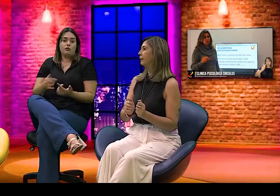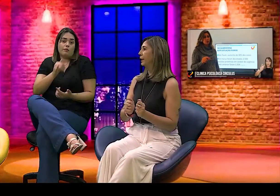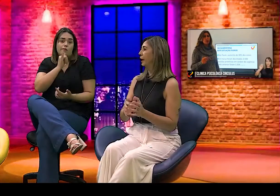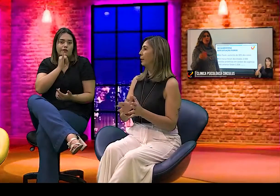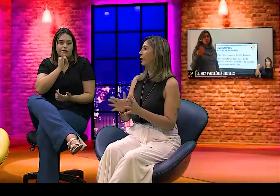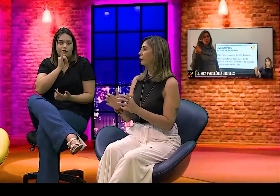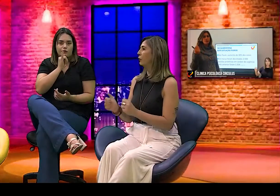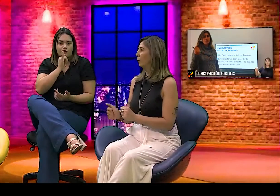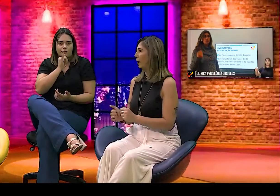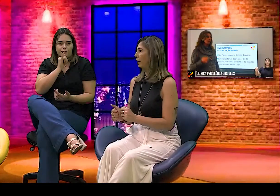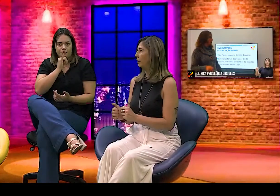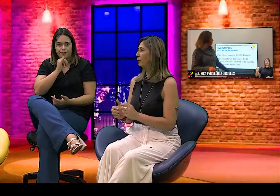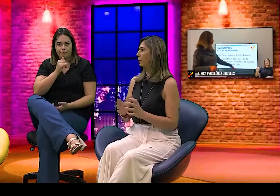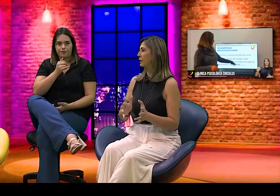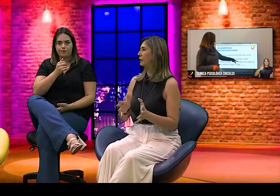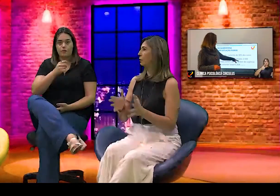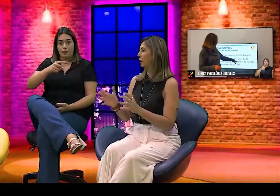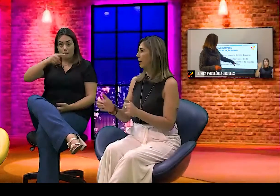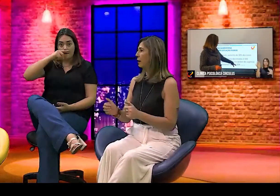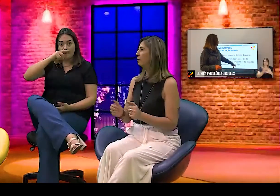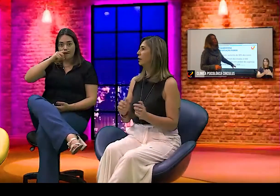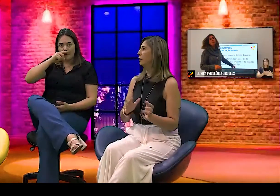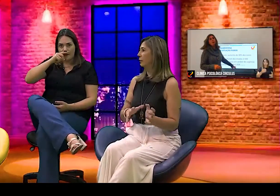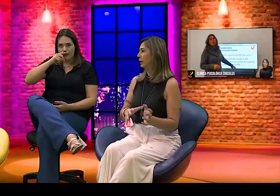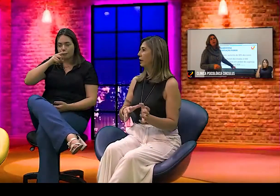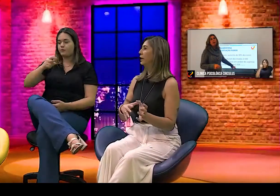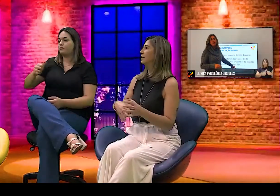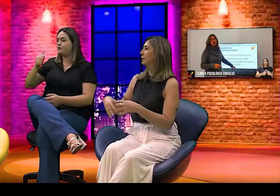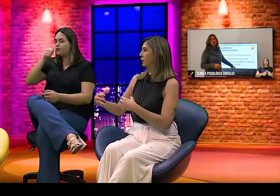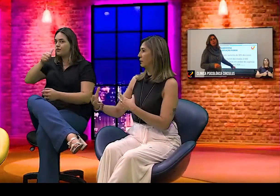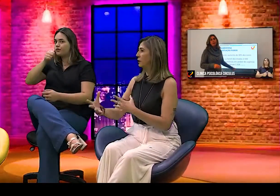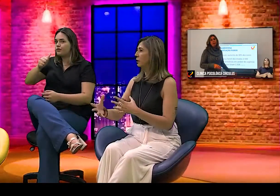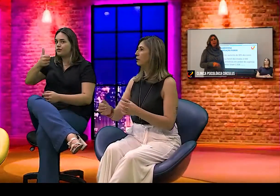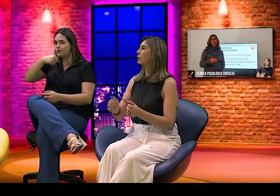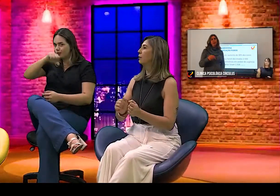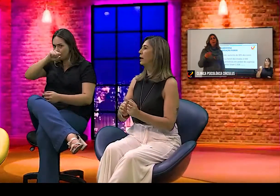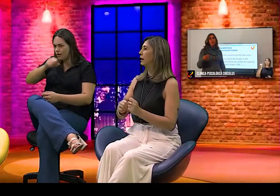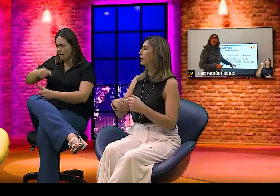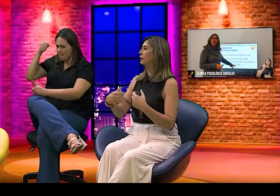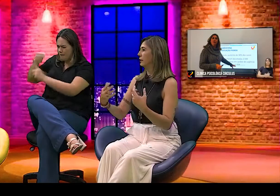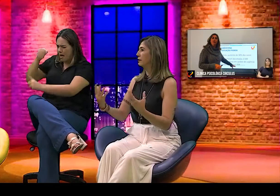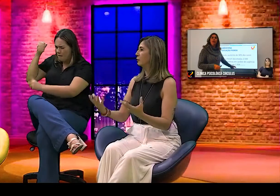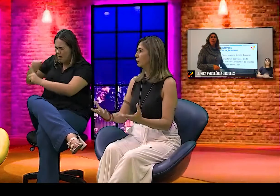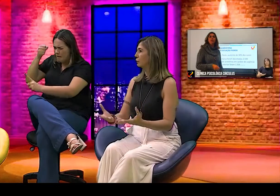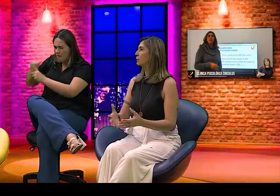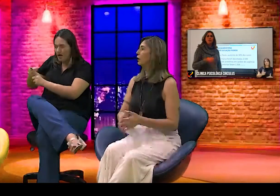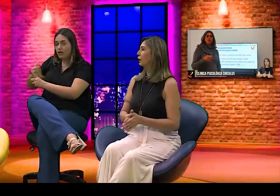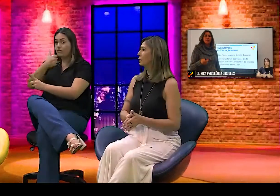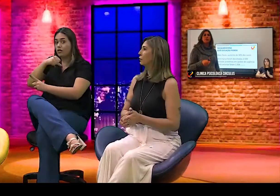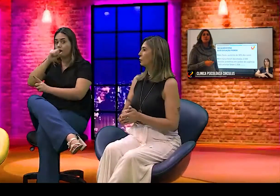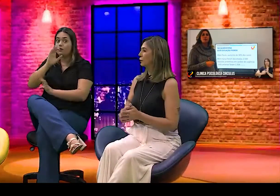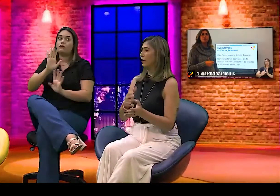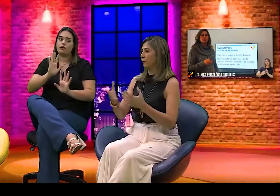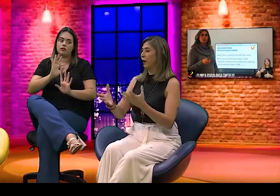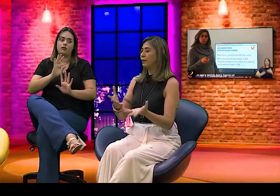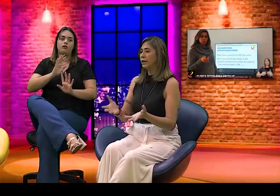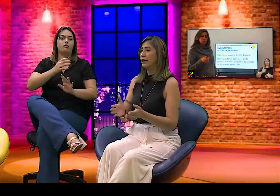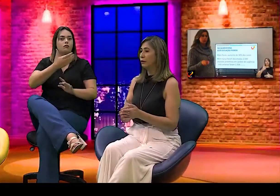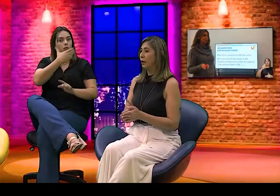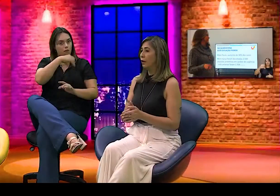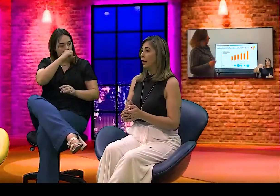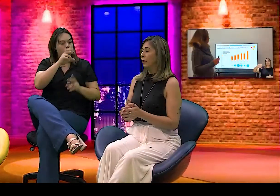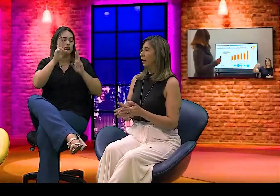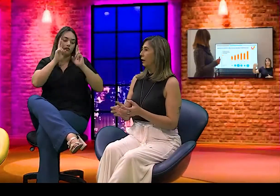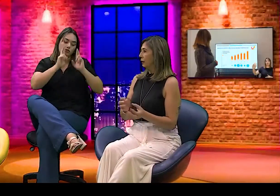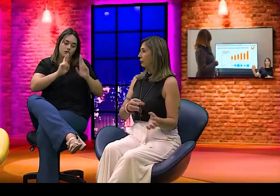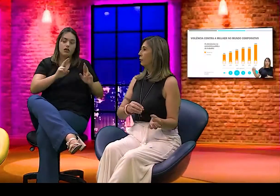mãe apanhando do meu pai, e meu pai dizendo que amava, e minha mãe dizendo respeito lá ao seu pai, né? Nós somos um casal,